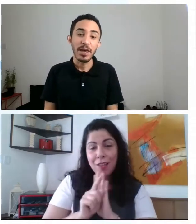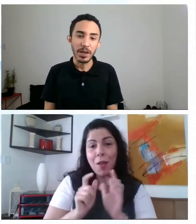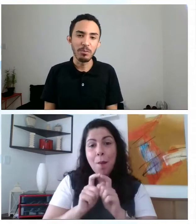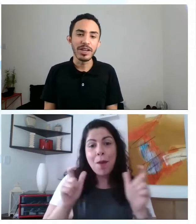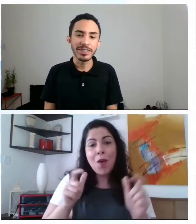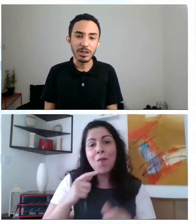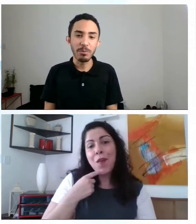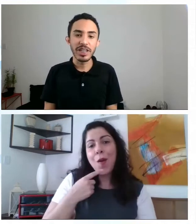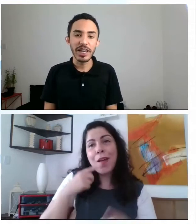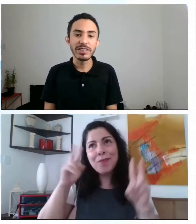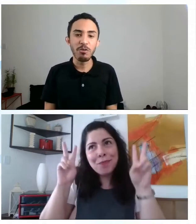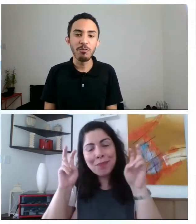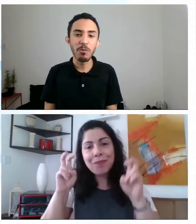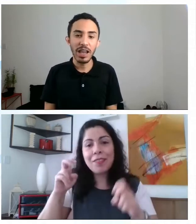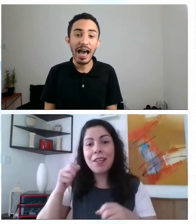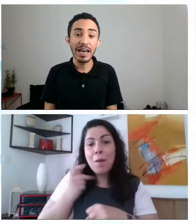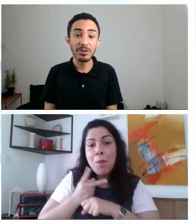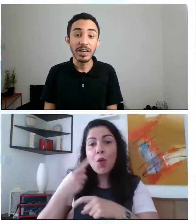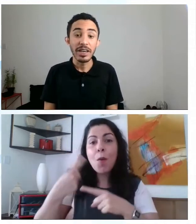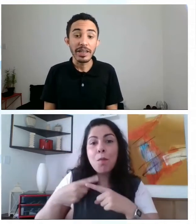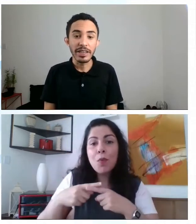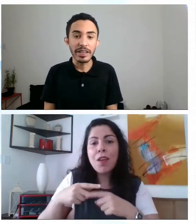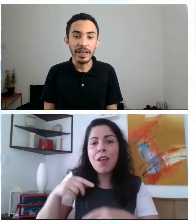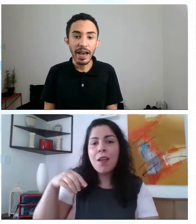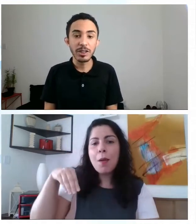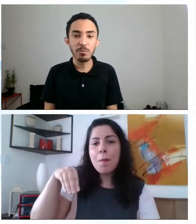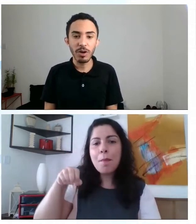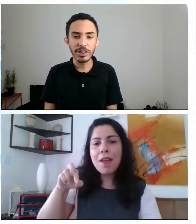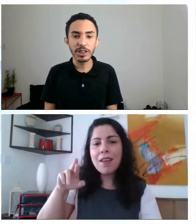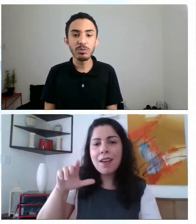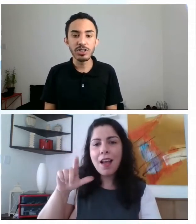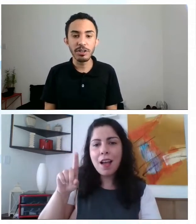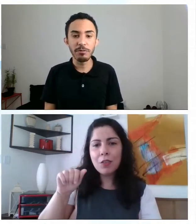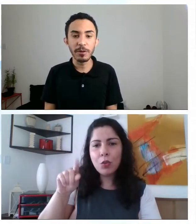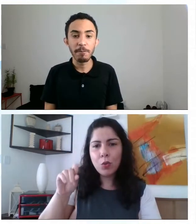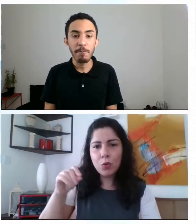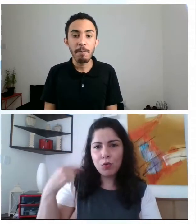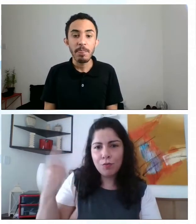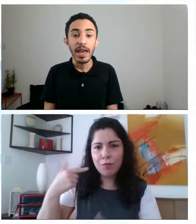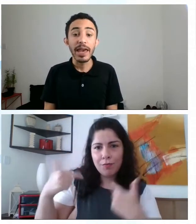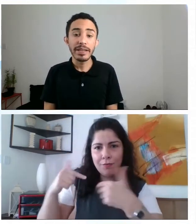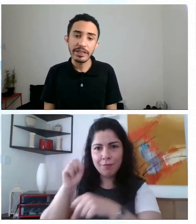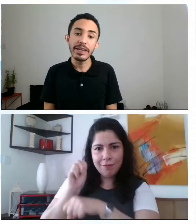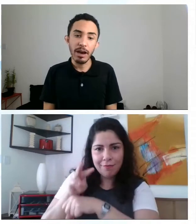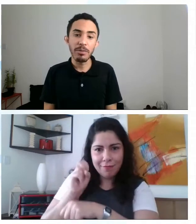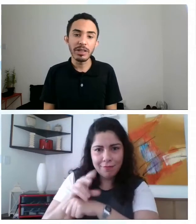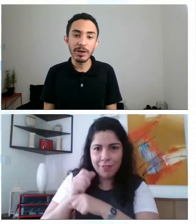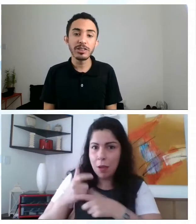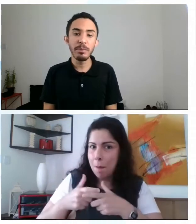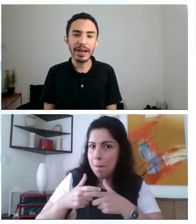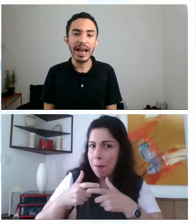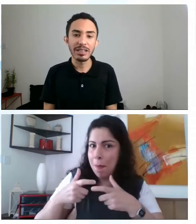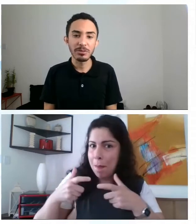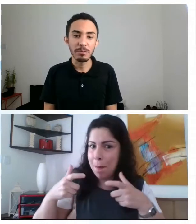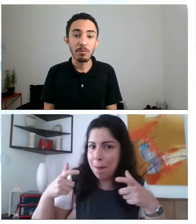Então, eu, por exemplo, já realizei um formulário e a resposta que eu tive é que é uma demanda de mercado.